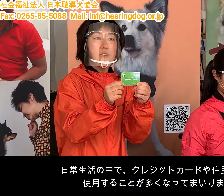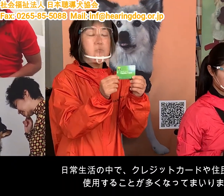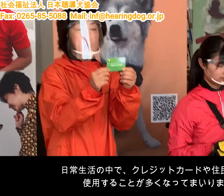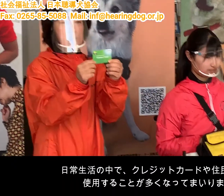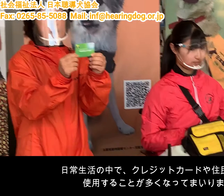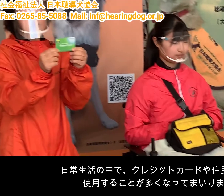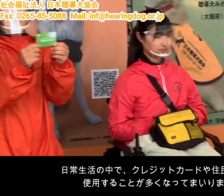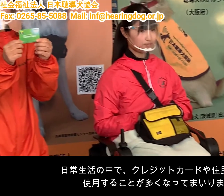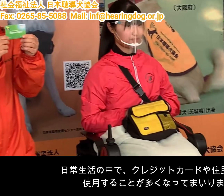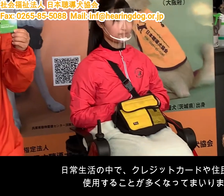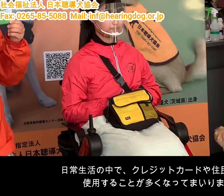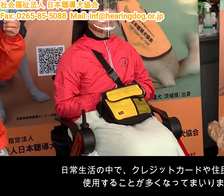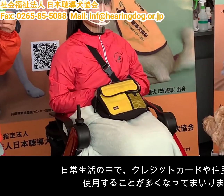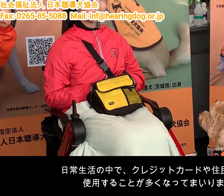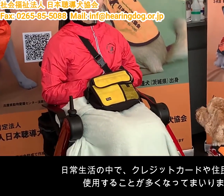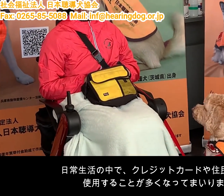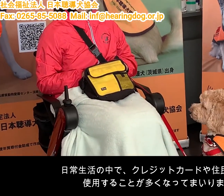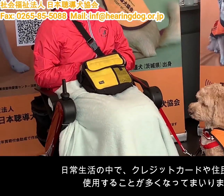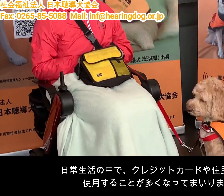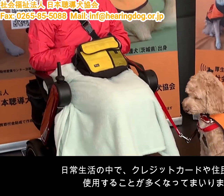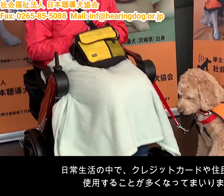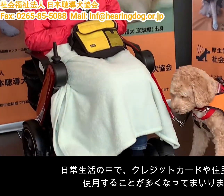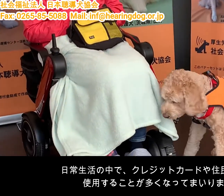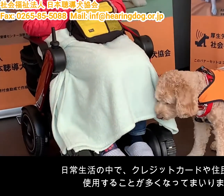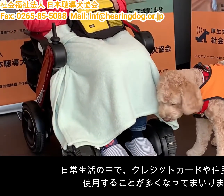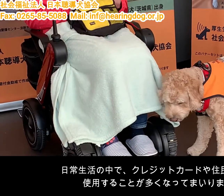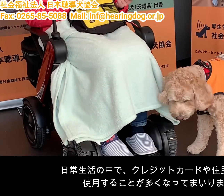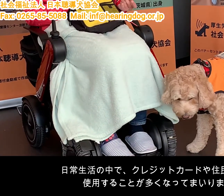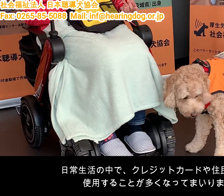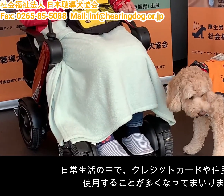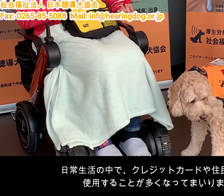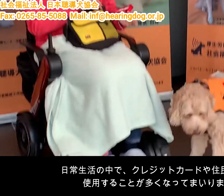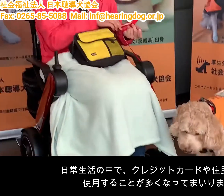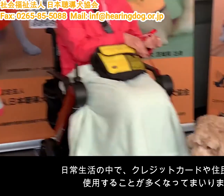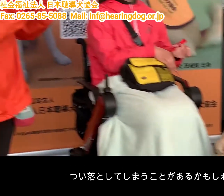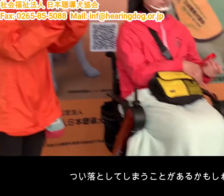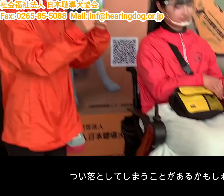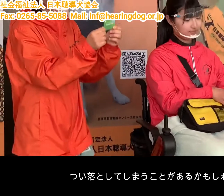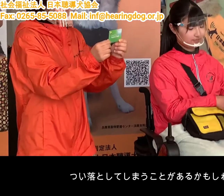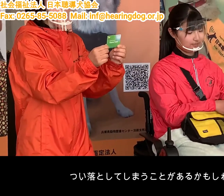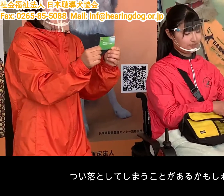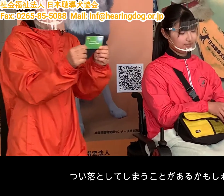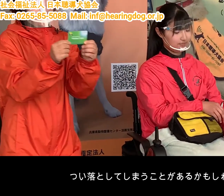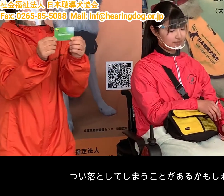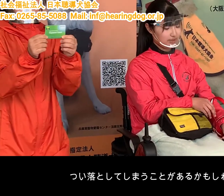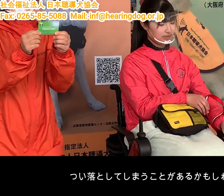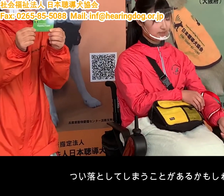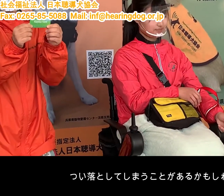住民カードなど、使用することが多くなってまいりました。こんな時に落